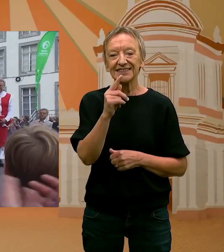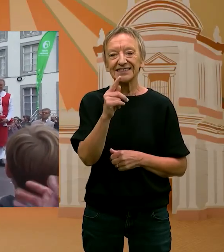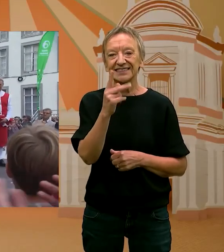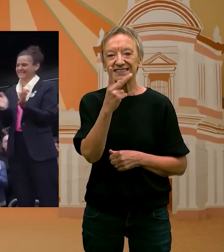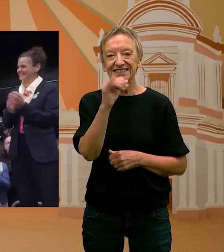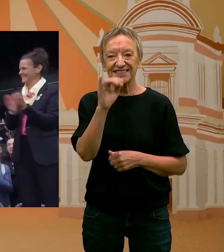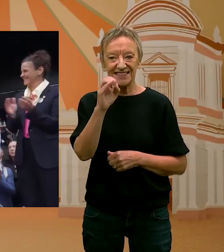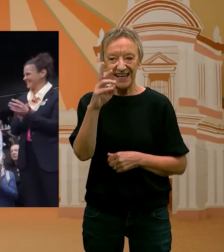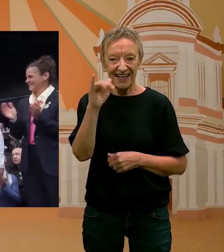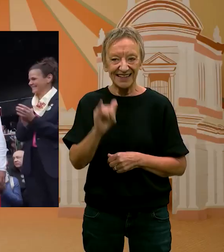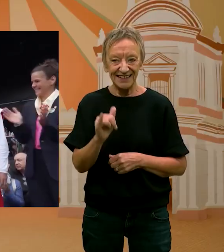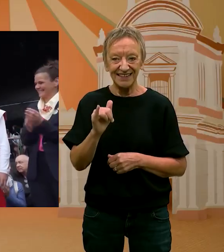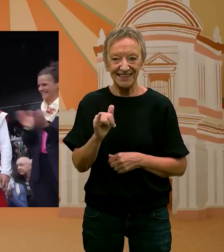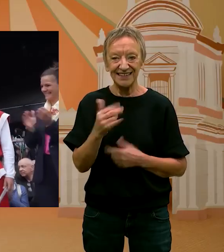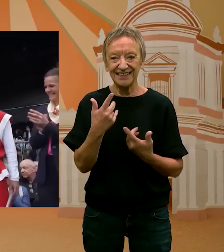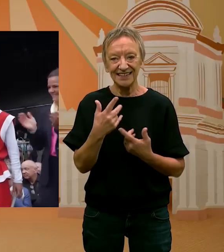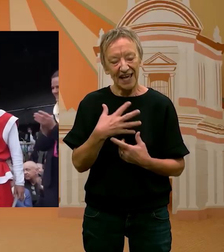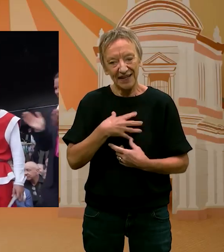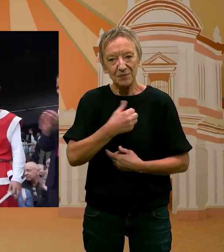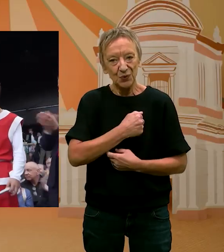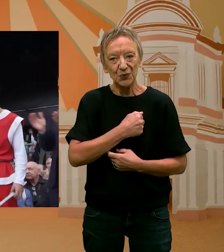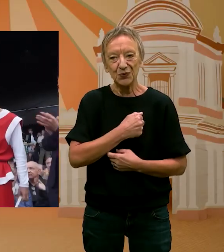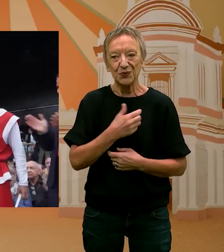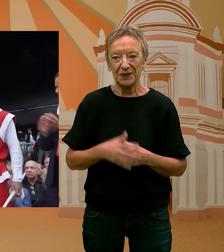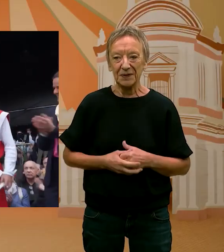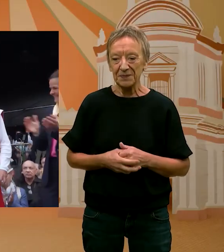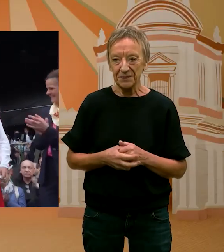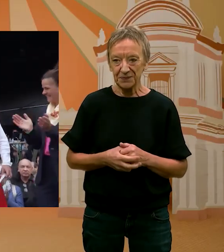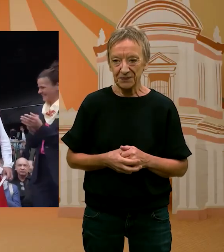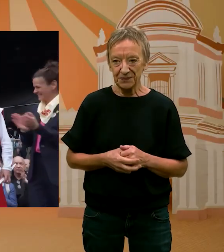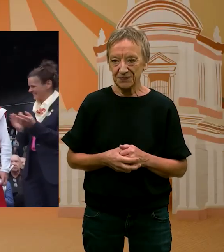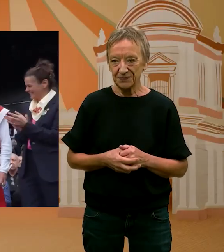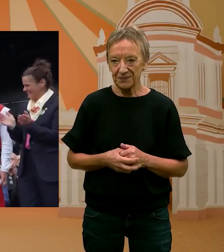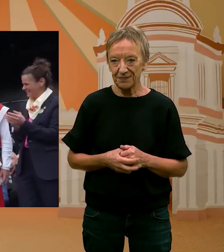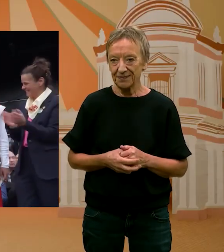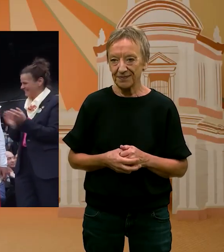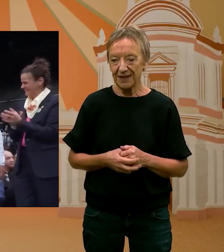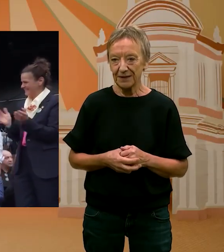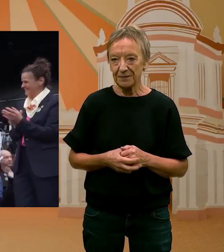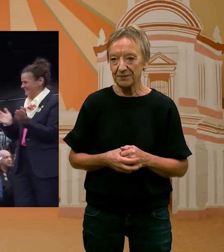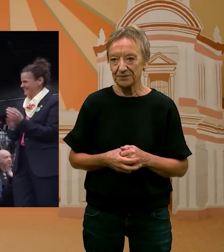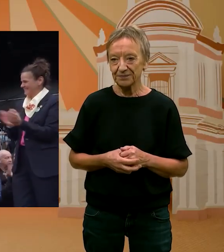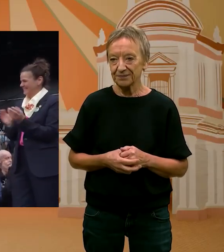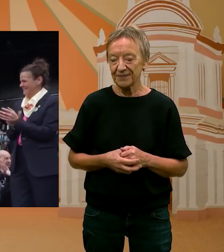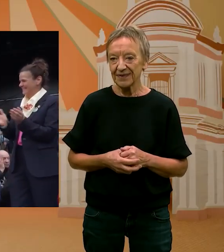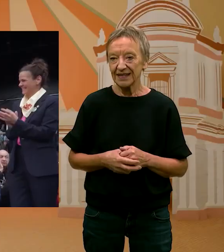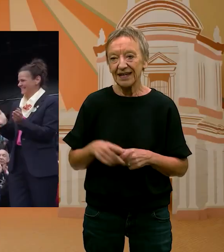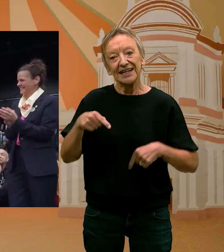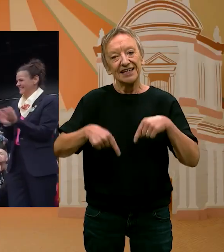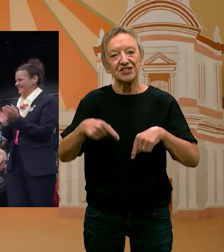oui, hein. Et voilà. Oh là là là là. Et l'échasse donc d'or qui est remis à Liam Corbiot. On le savait,